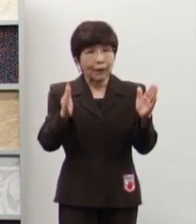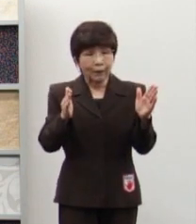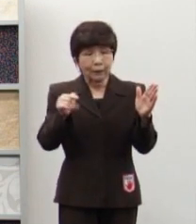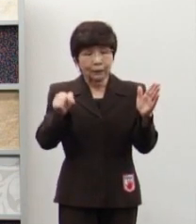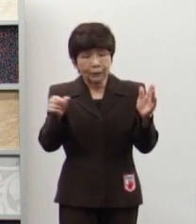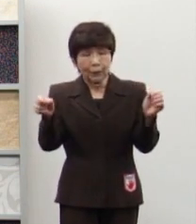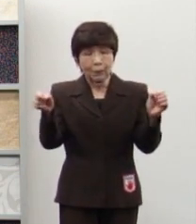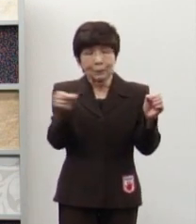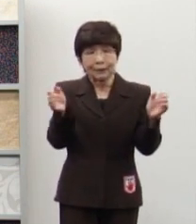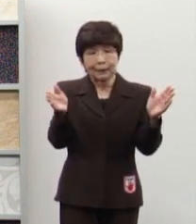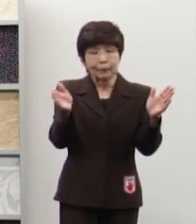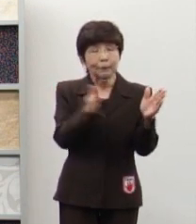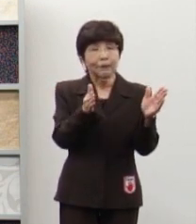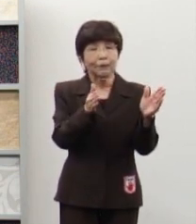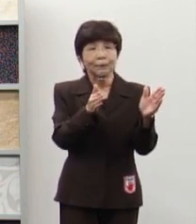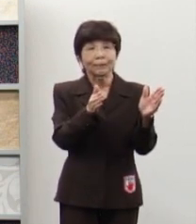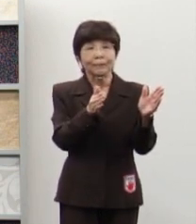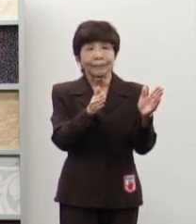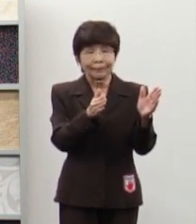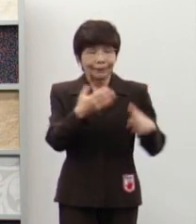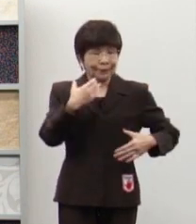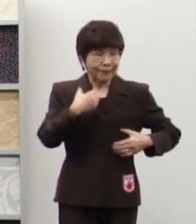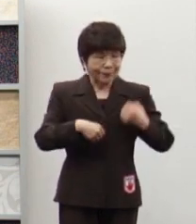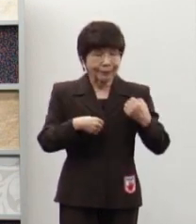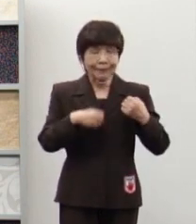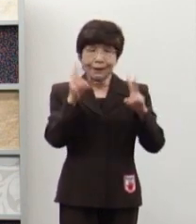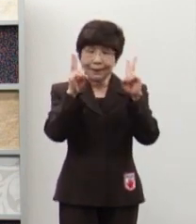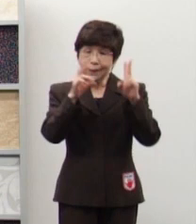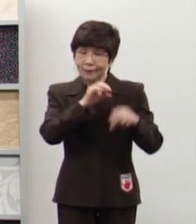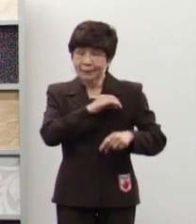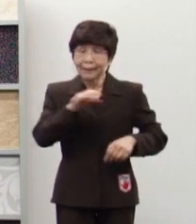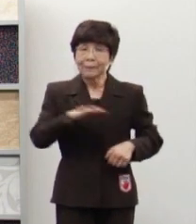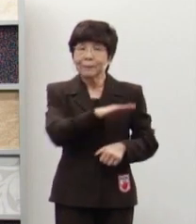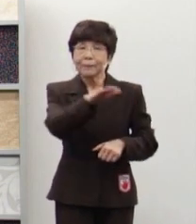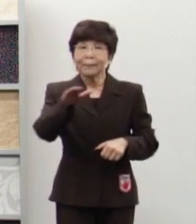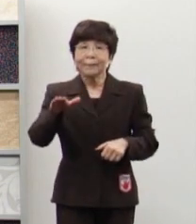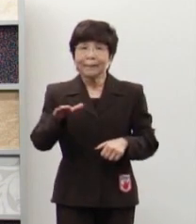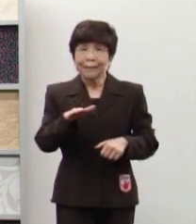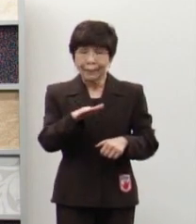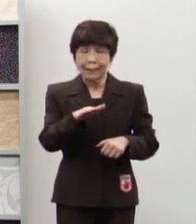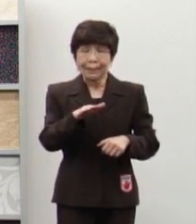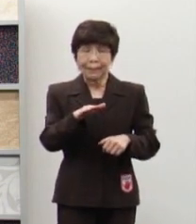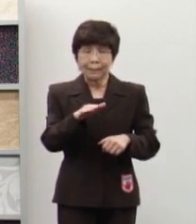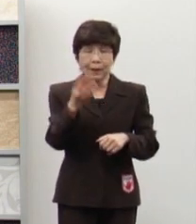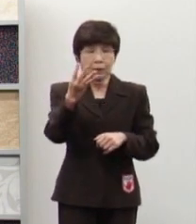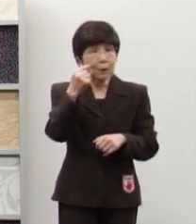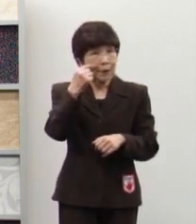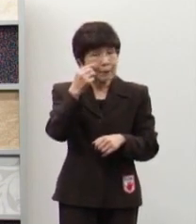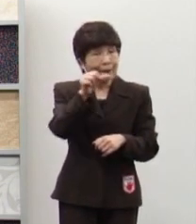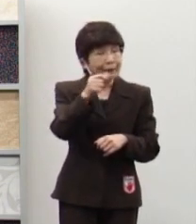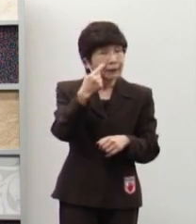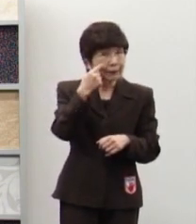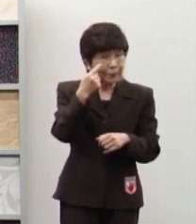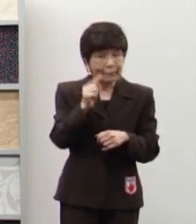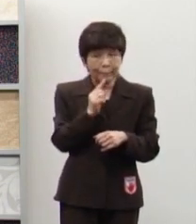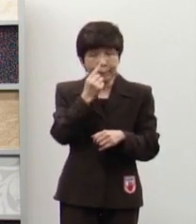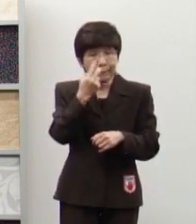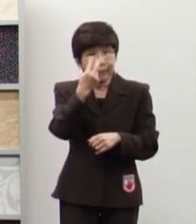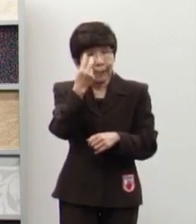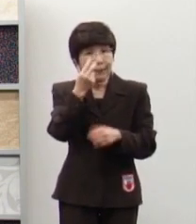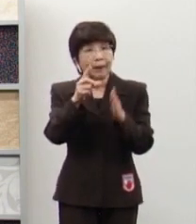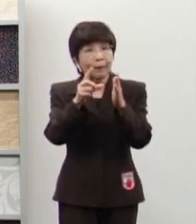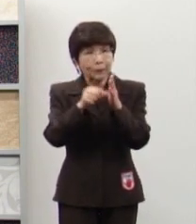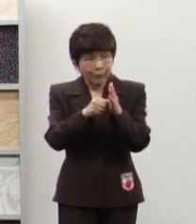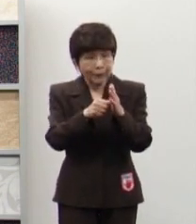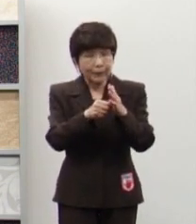仕事をお持ちの皆様はもとより学生も含めた全ての県民の皆様について4日目5日目の検査で陰性